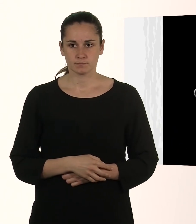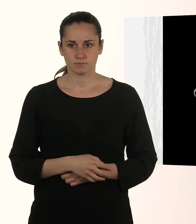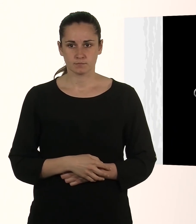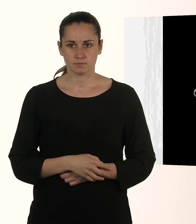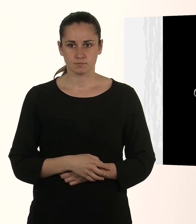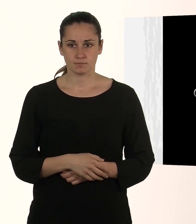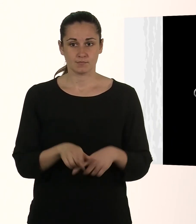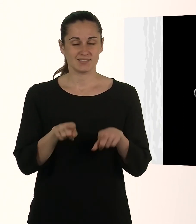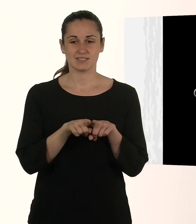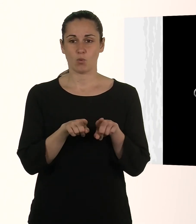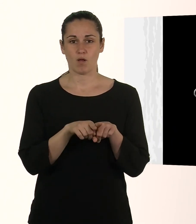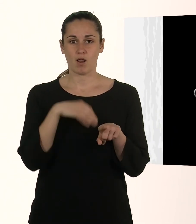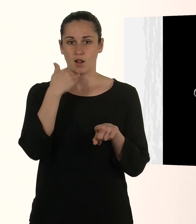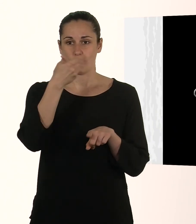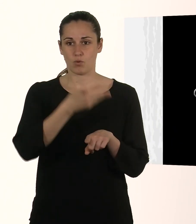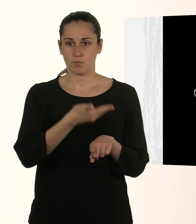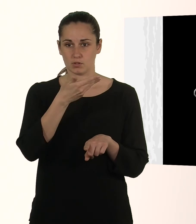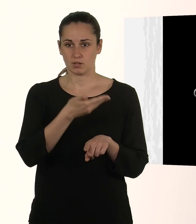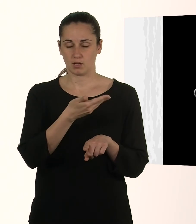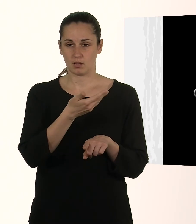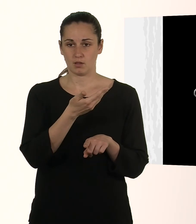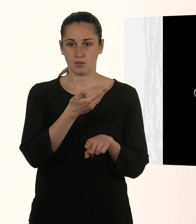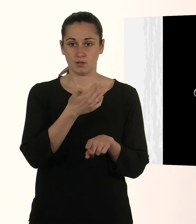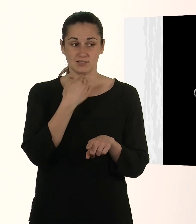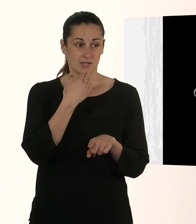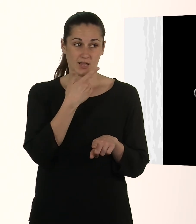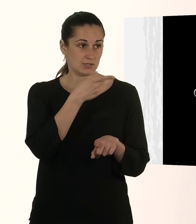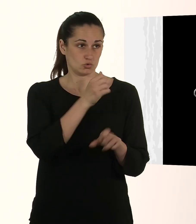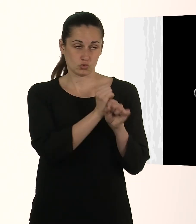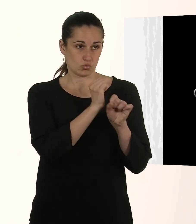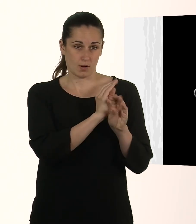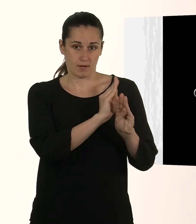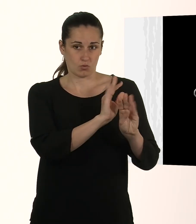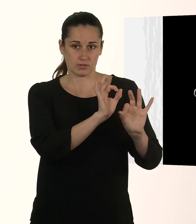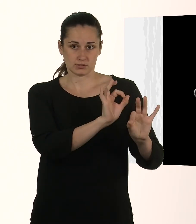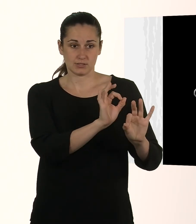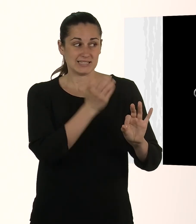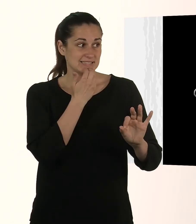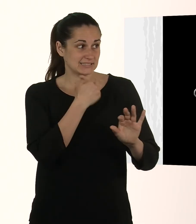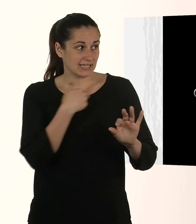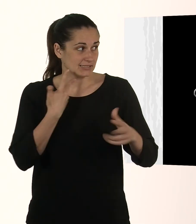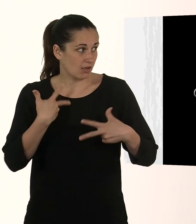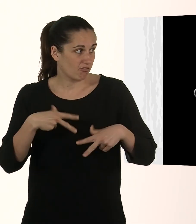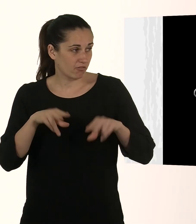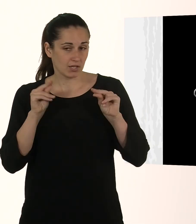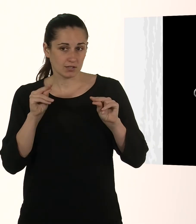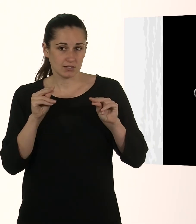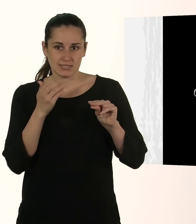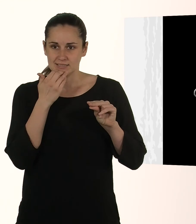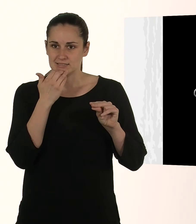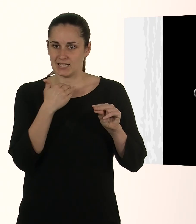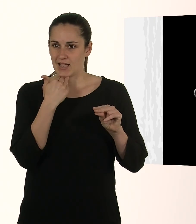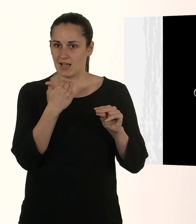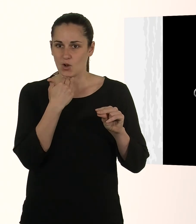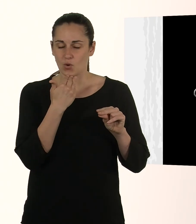aparece como un elemento clave o central en toda su trayectoria. Y si queréis, yo me quedo aquí. Si surge, ahora os